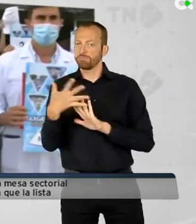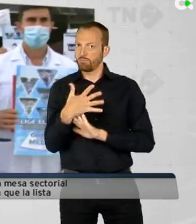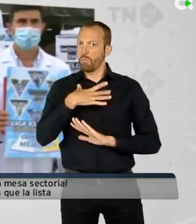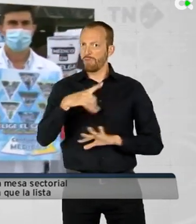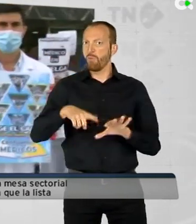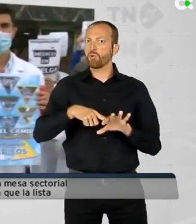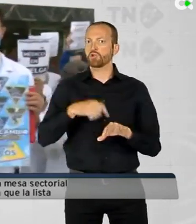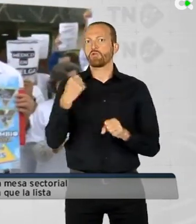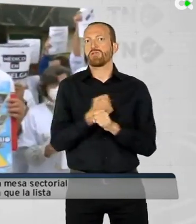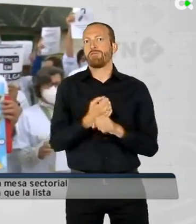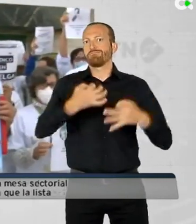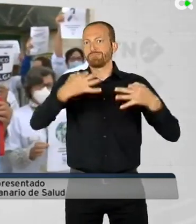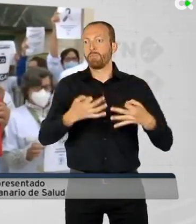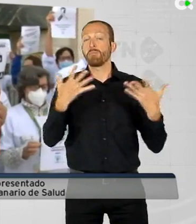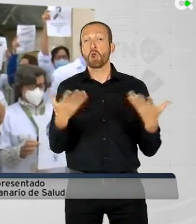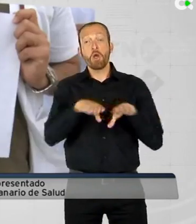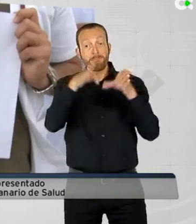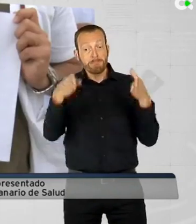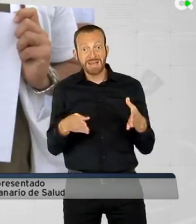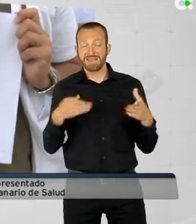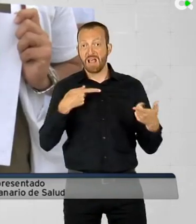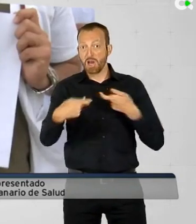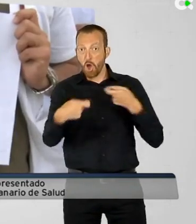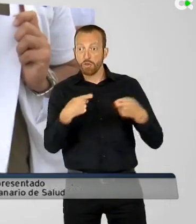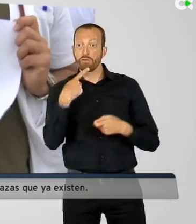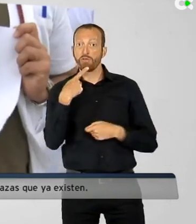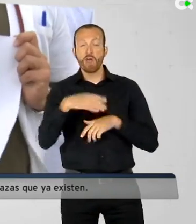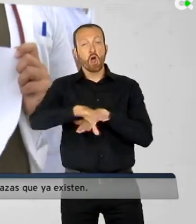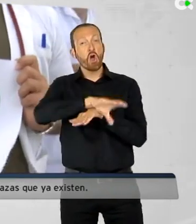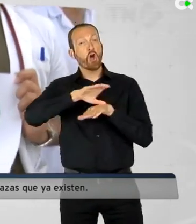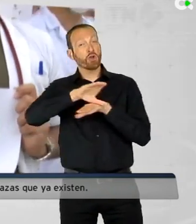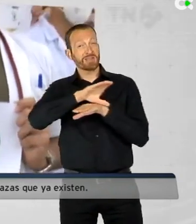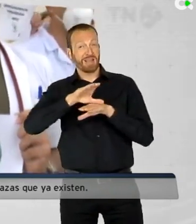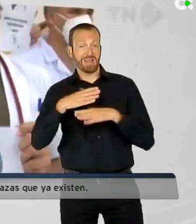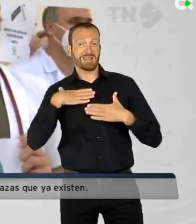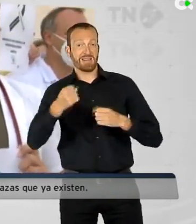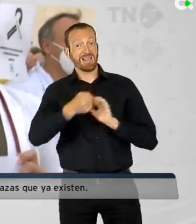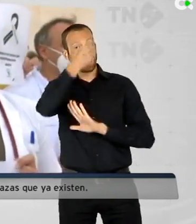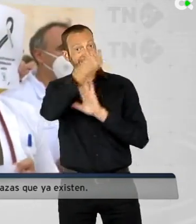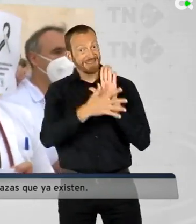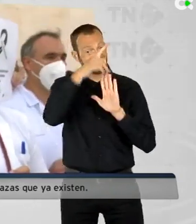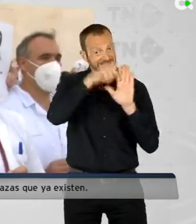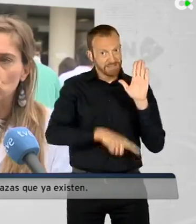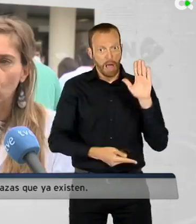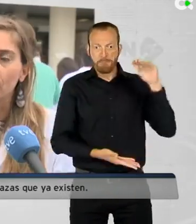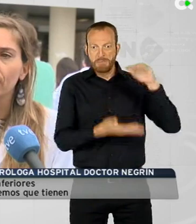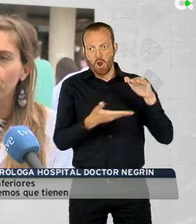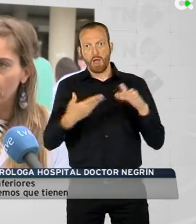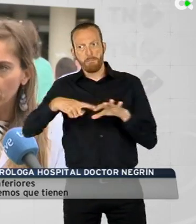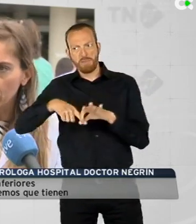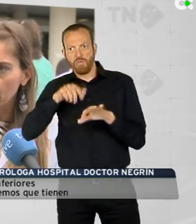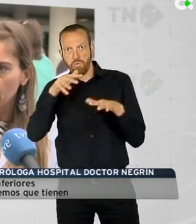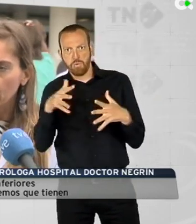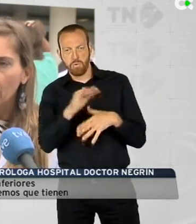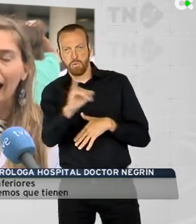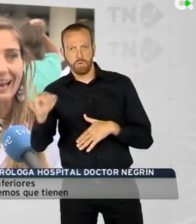desde la mesa sectorial aseguran que la lista que ha presentado el Servicio Canario de Salud es inferior a las plazas que ya existen. Son